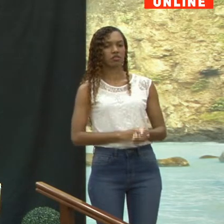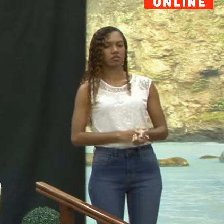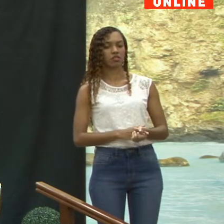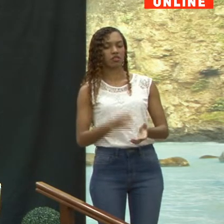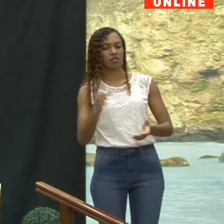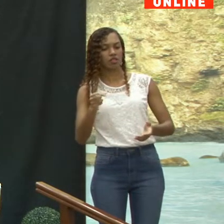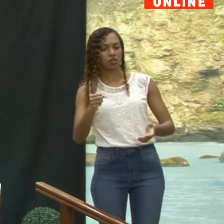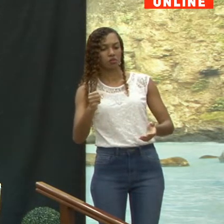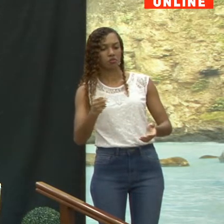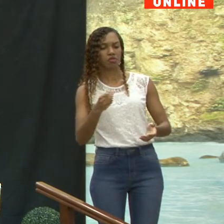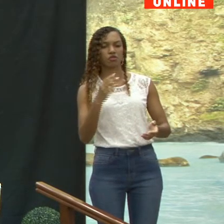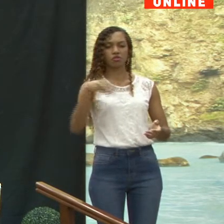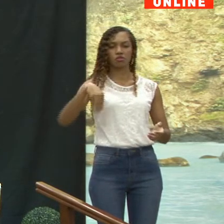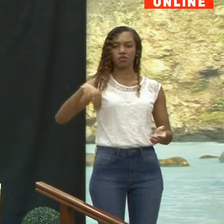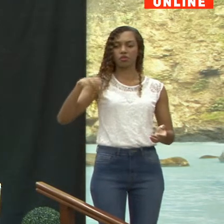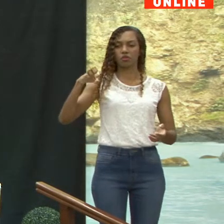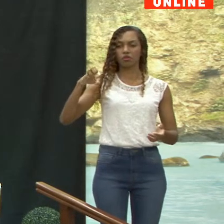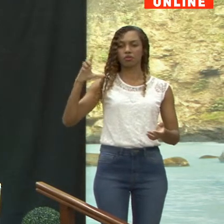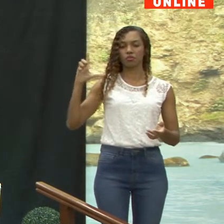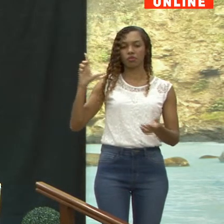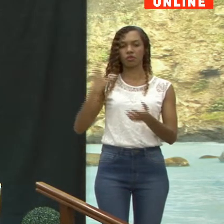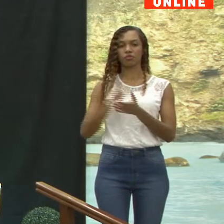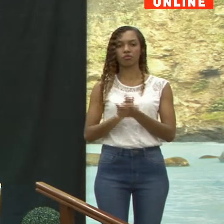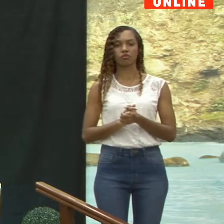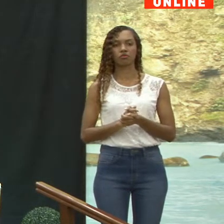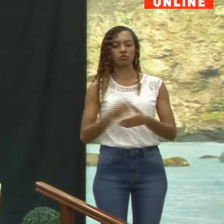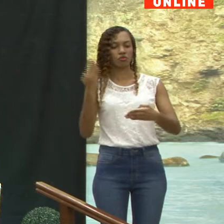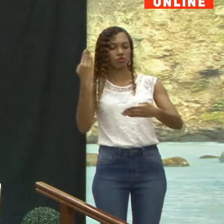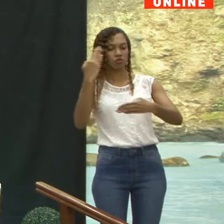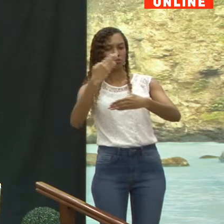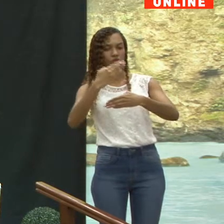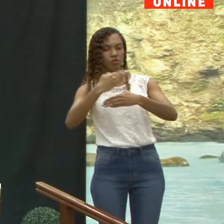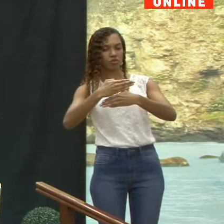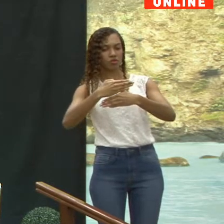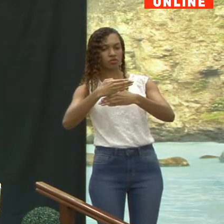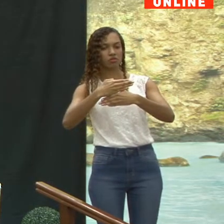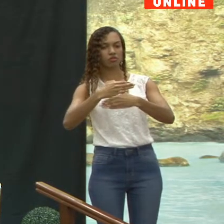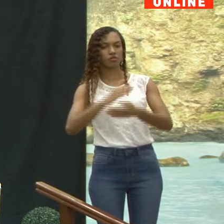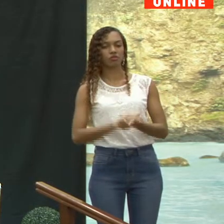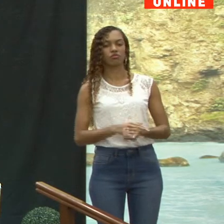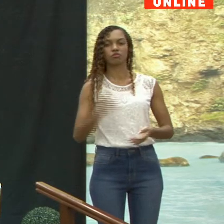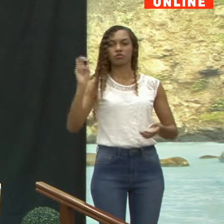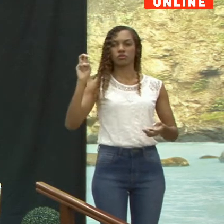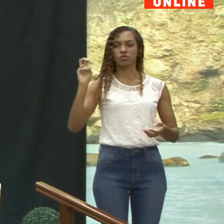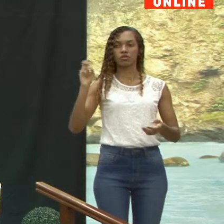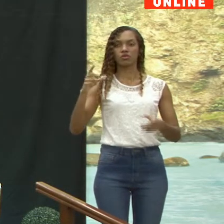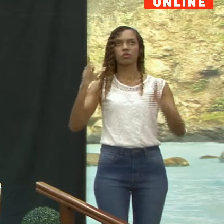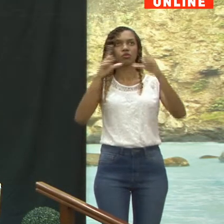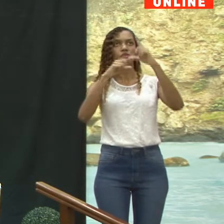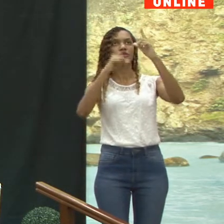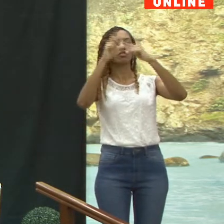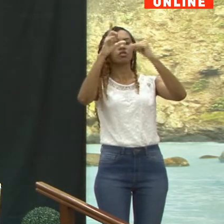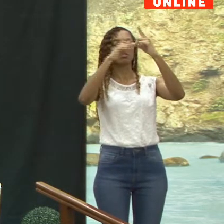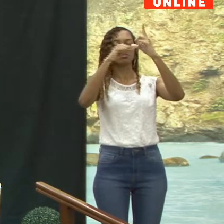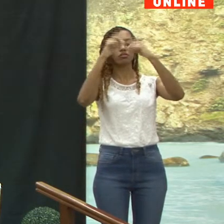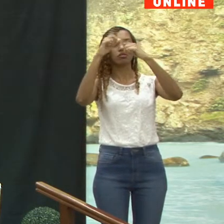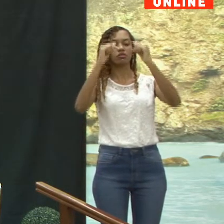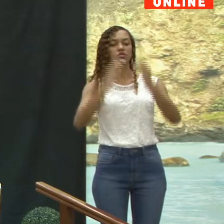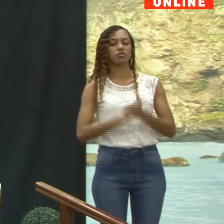de 5 estrelas, isso para Deus não é nada. Mas Deus manda o profeta se